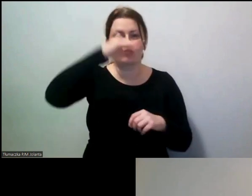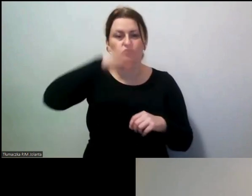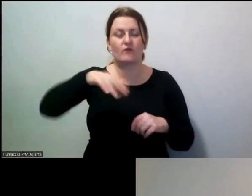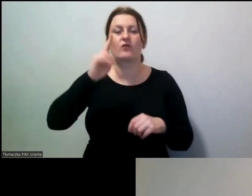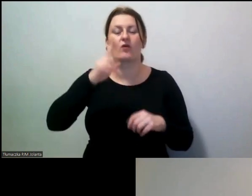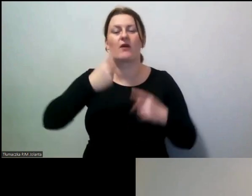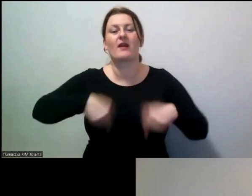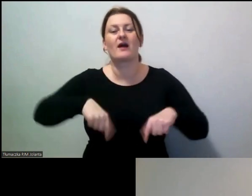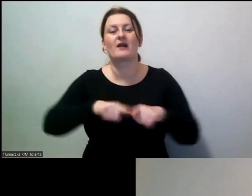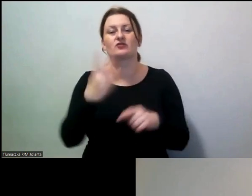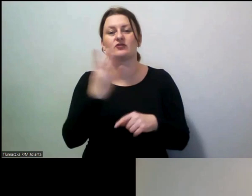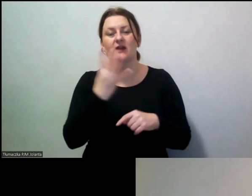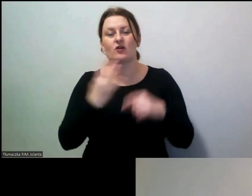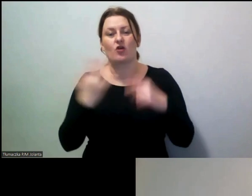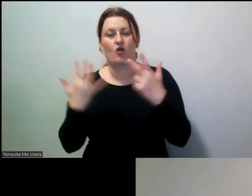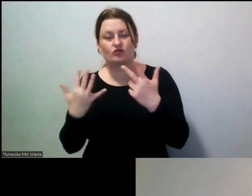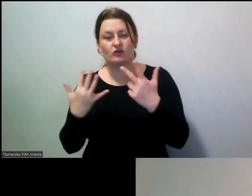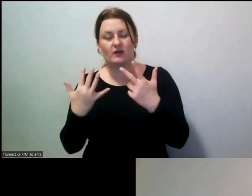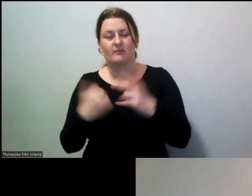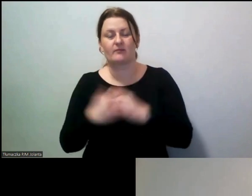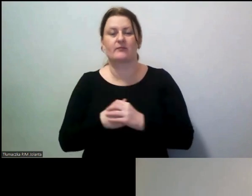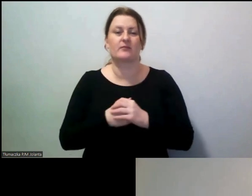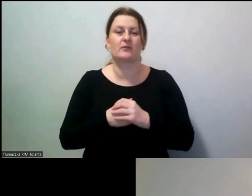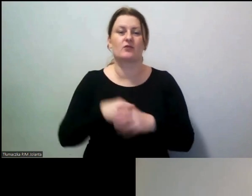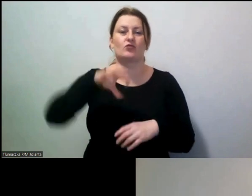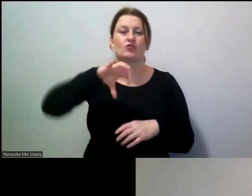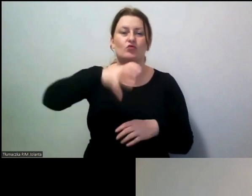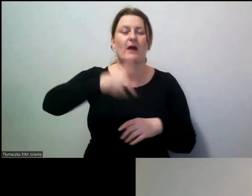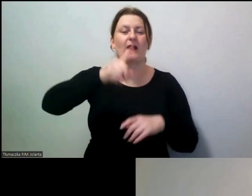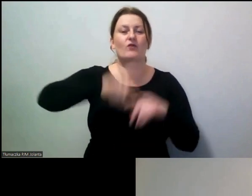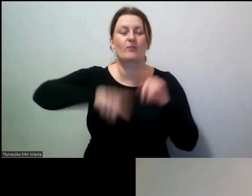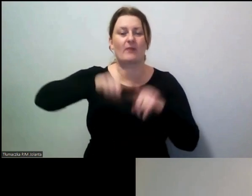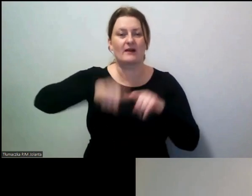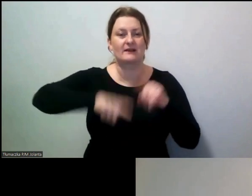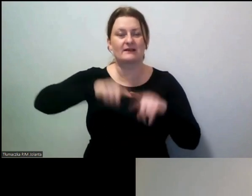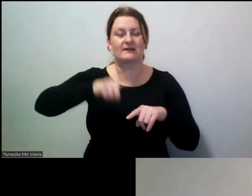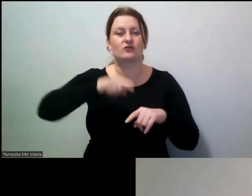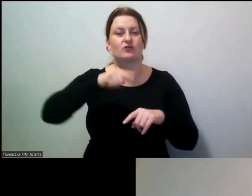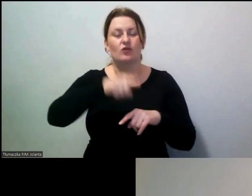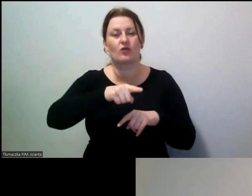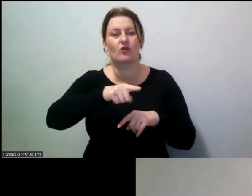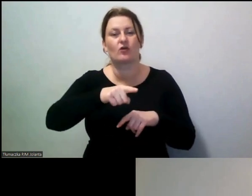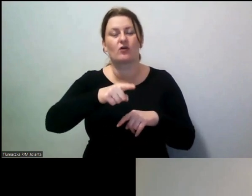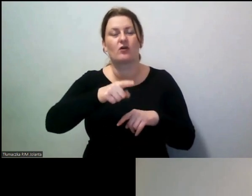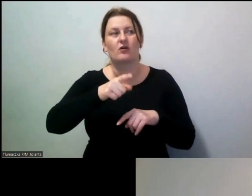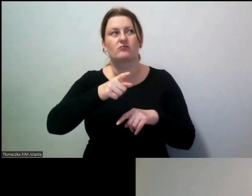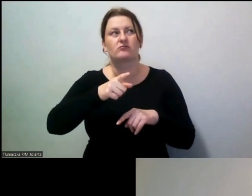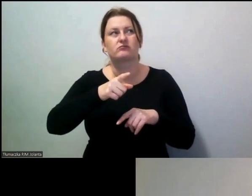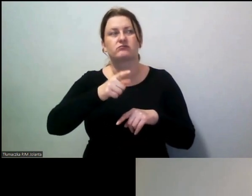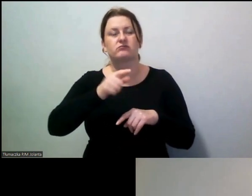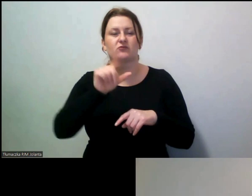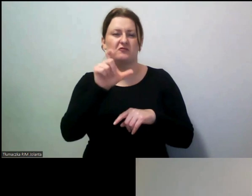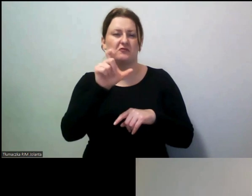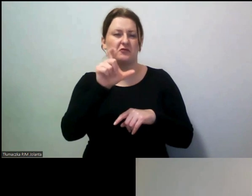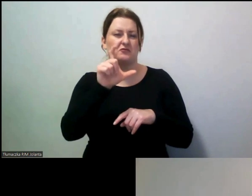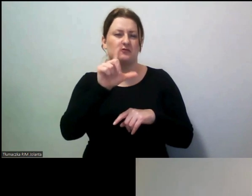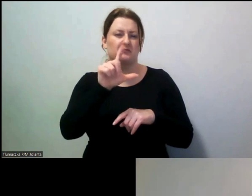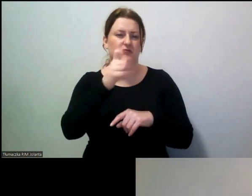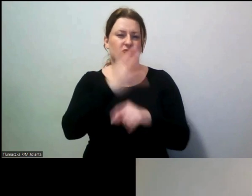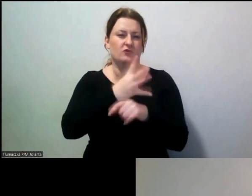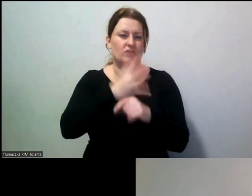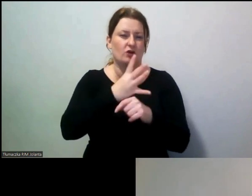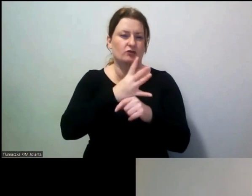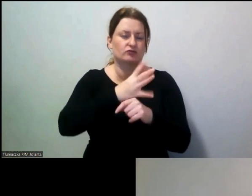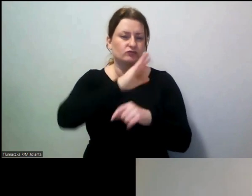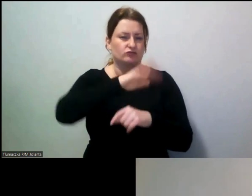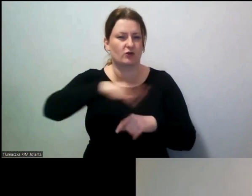klas 4-8 i tę grupę normalizacyjną stanowiło ponad 200, bodajże 240